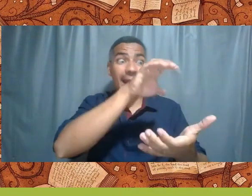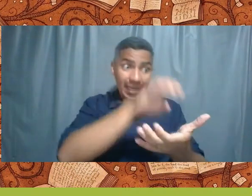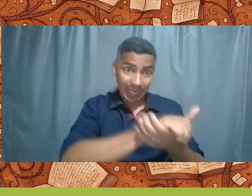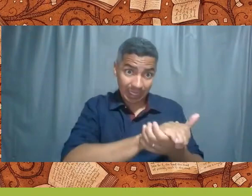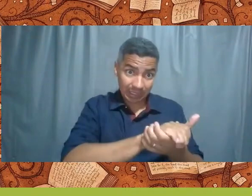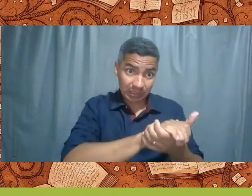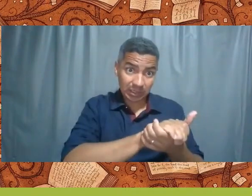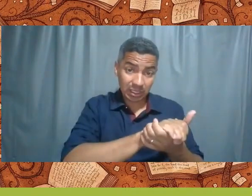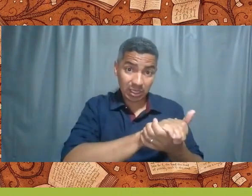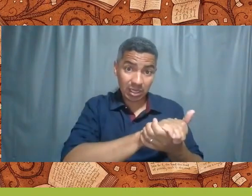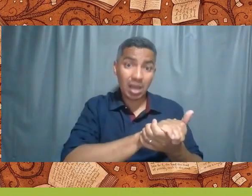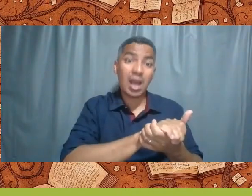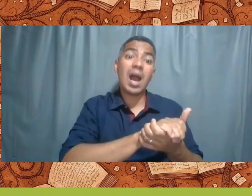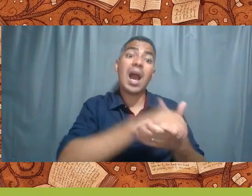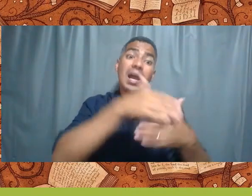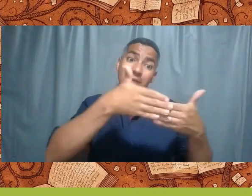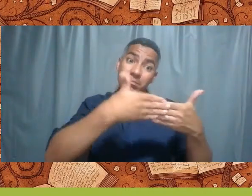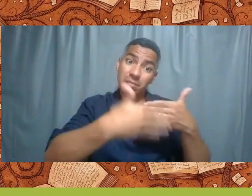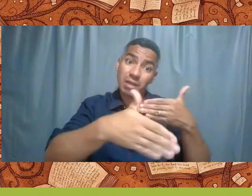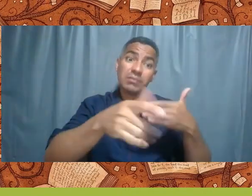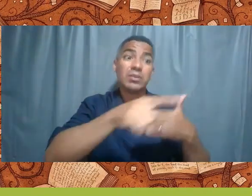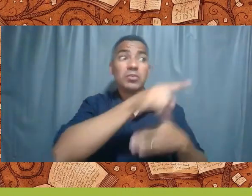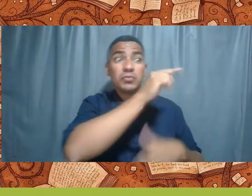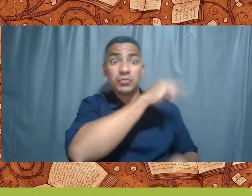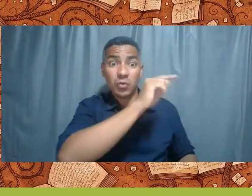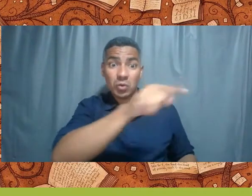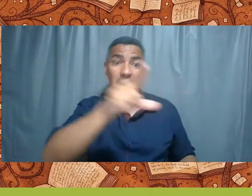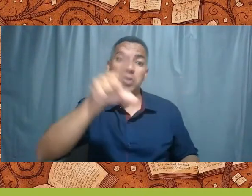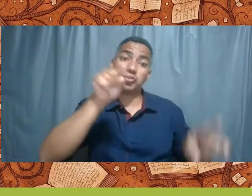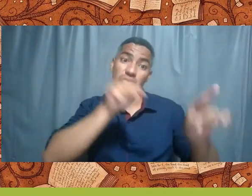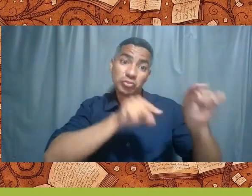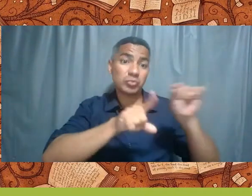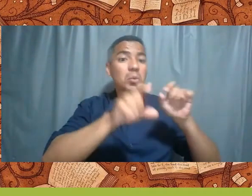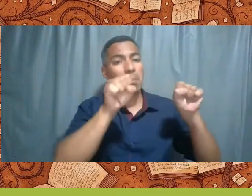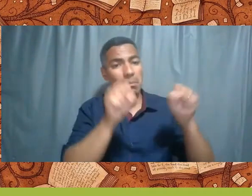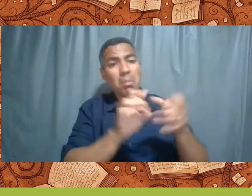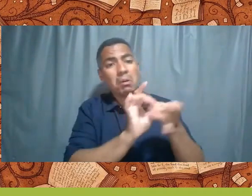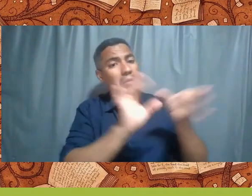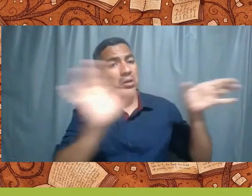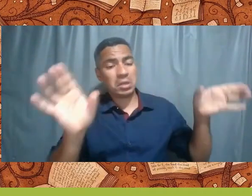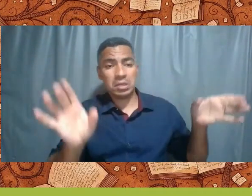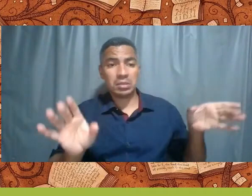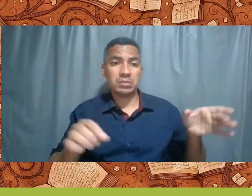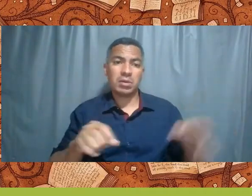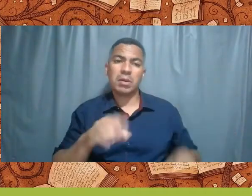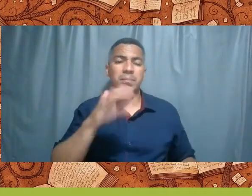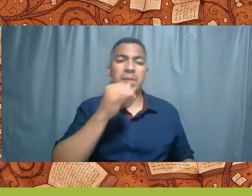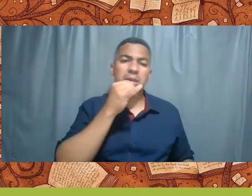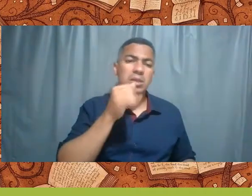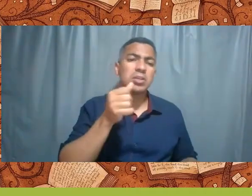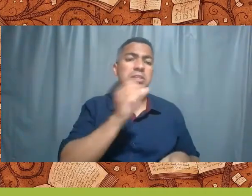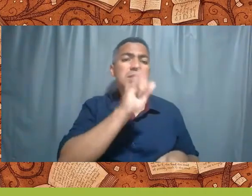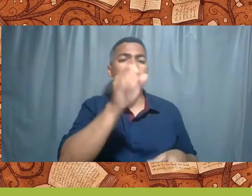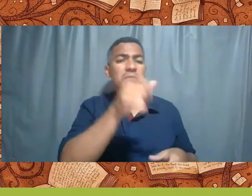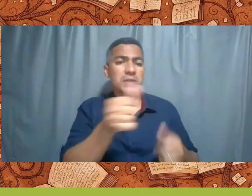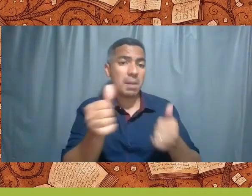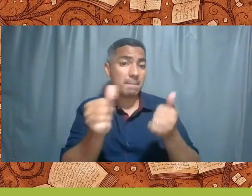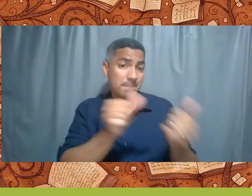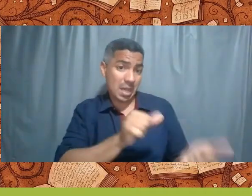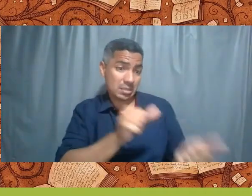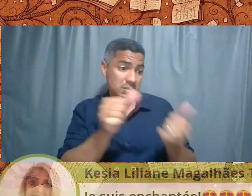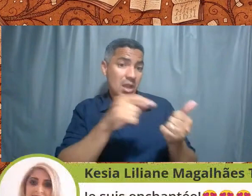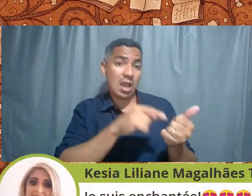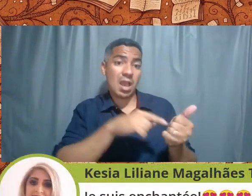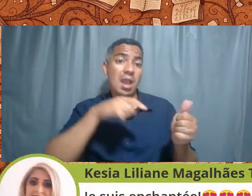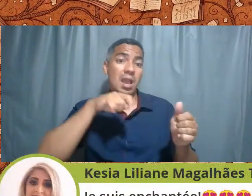definitivamente qual seria a sua condição sexual de gênero, isto é, se você foi batizado menina, você poderia assumir